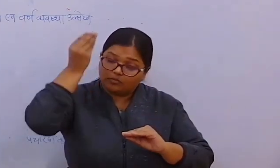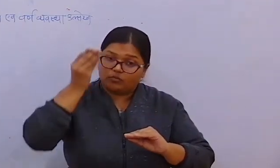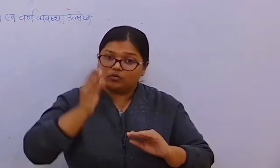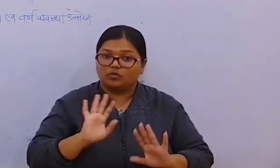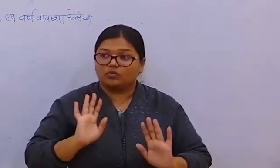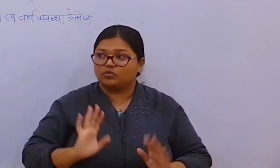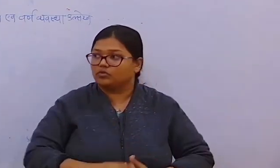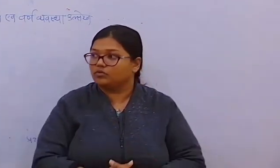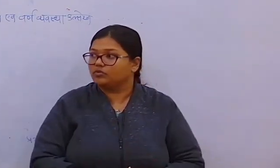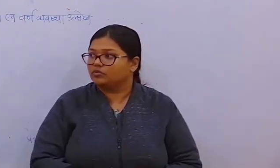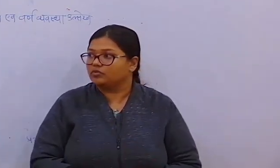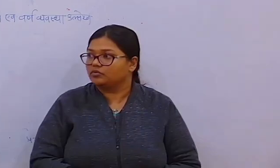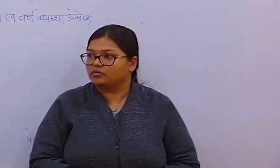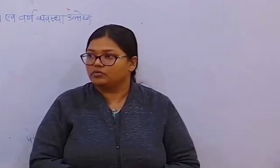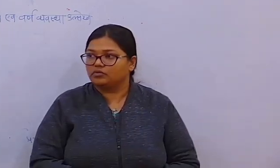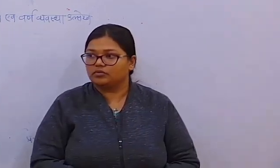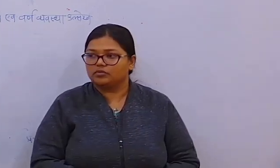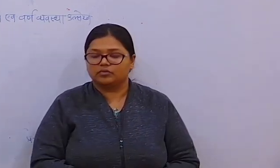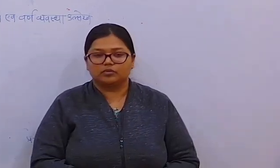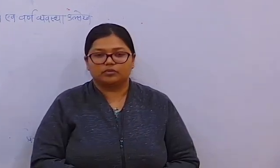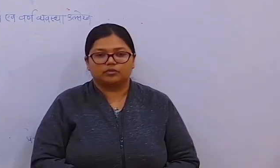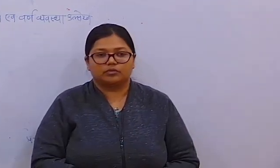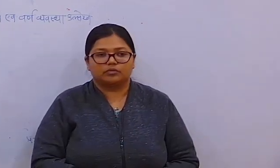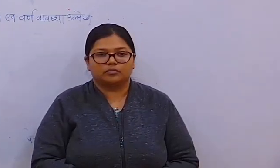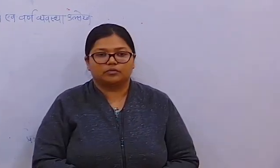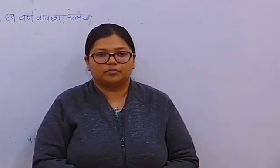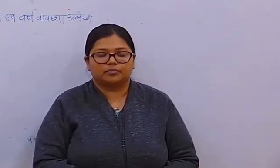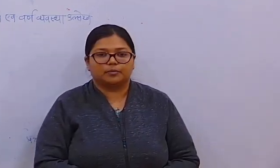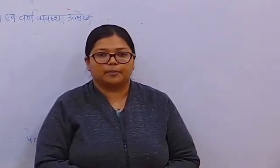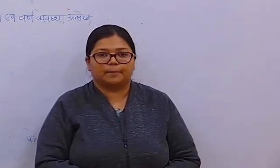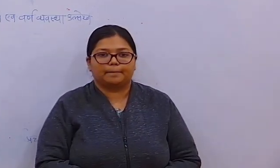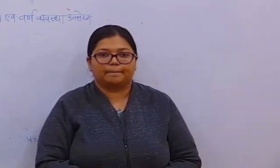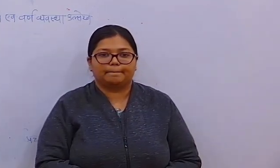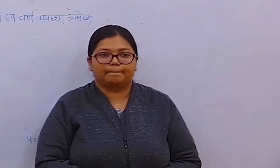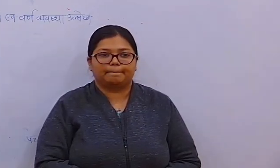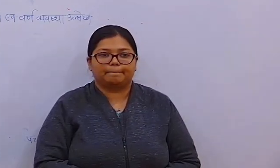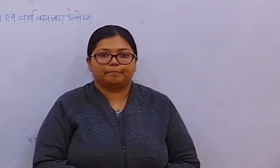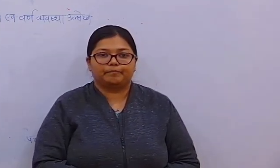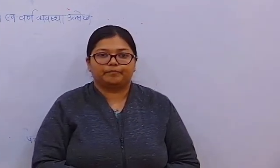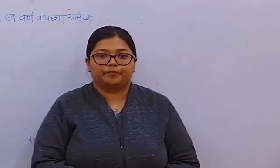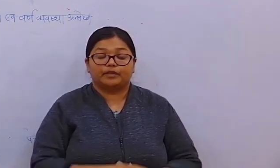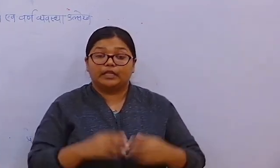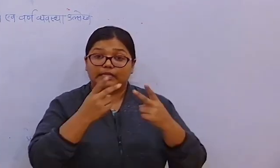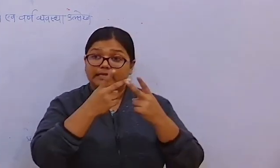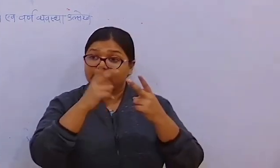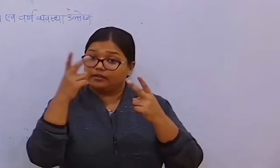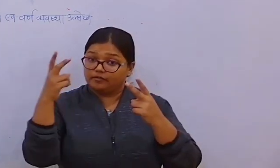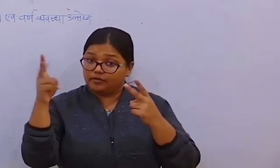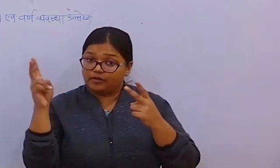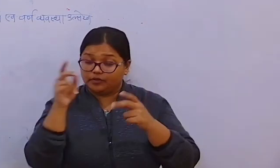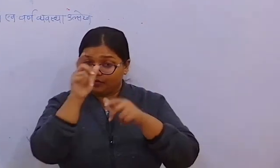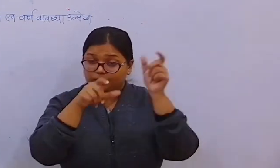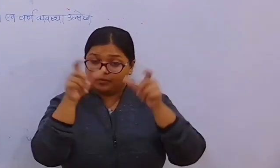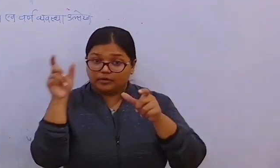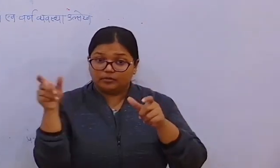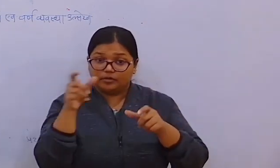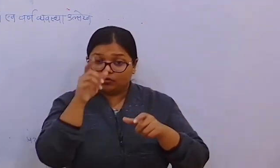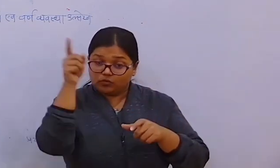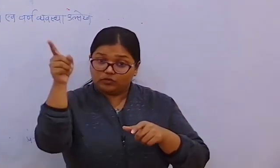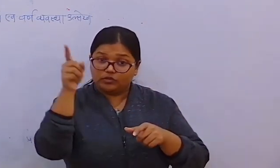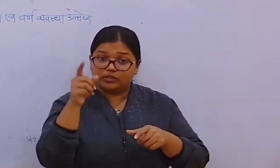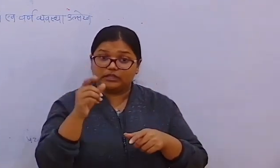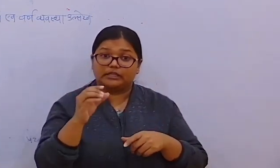50 कोचिंग संस्थाएँ हैं, उनके लिए 50 कोचिंग संस्थाएं हैं, वो ऑफलाइन ऑनलाइन कहीं पे भी जाके ज्वाइन कर सकते हैं, आप कहाँ पे